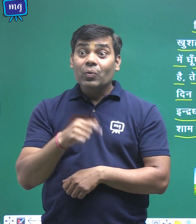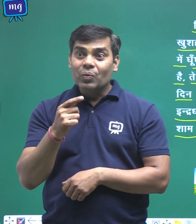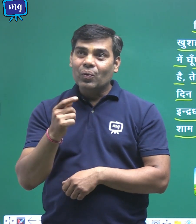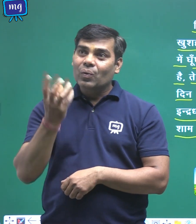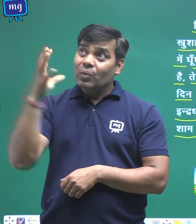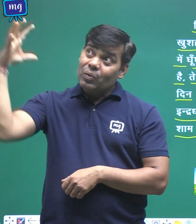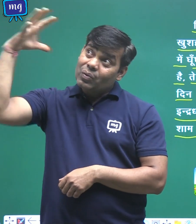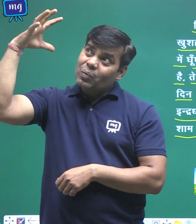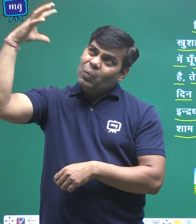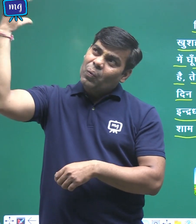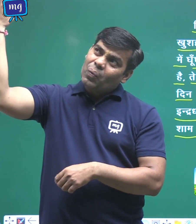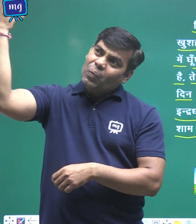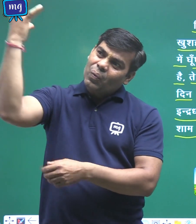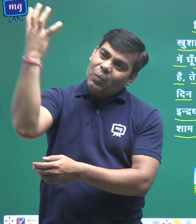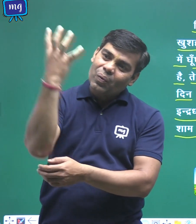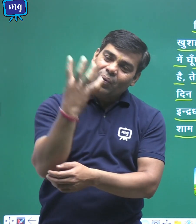समय ही